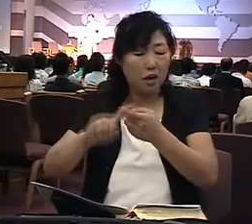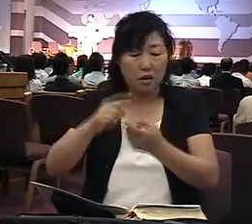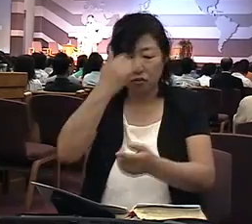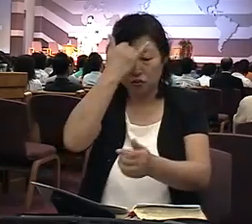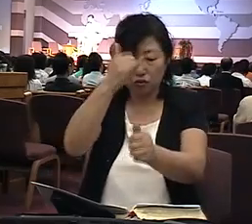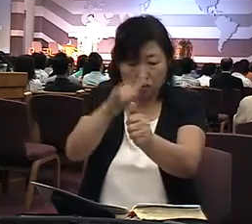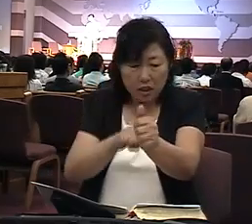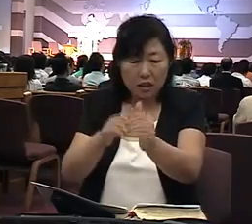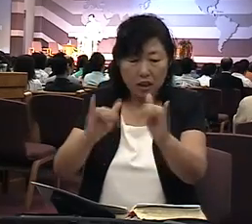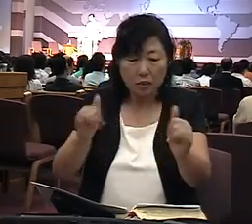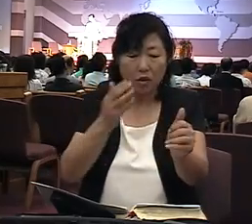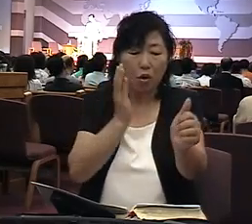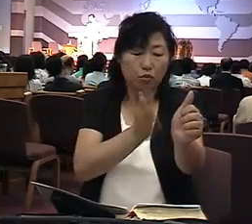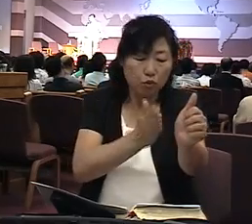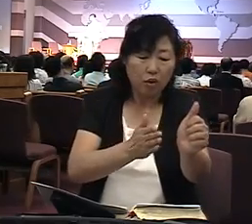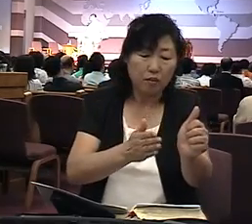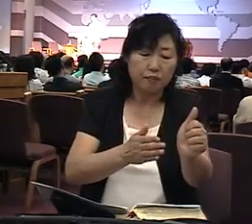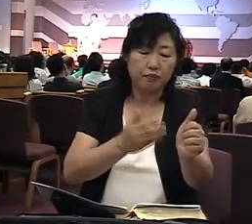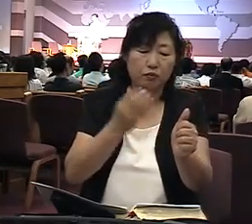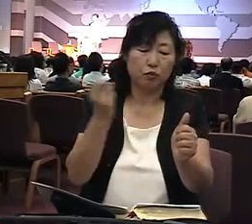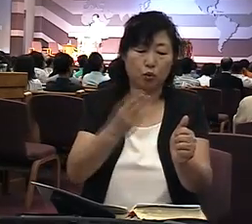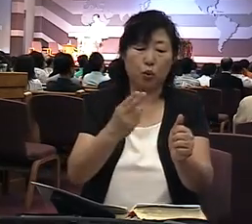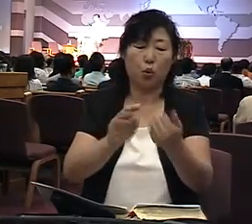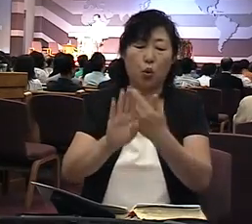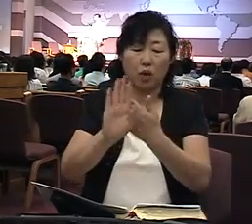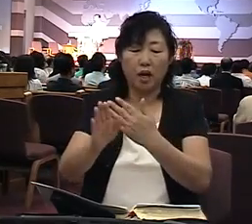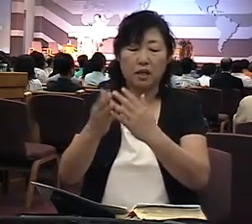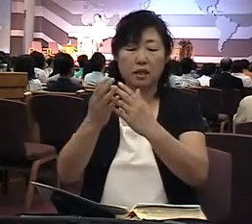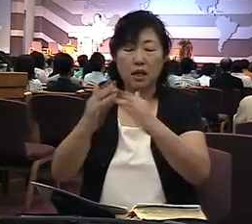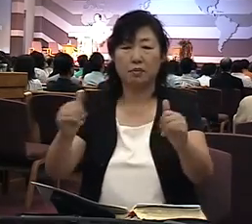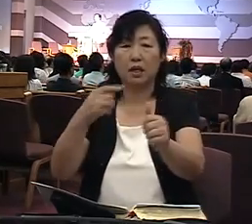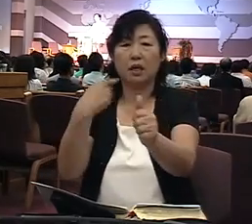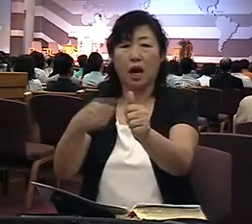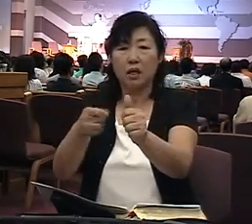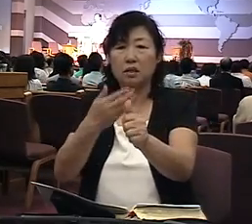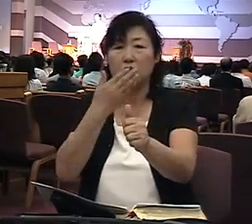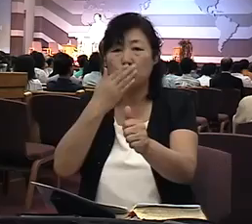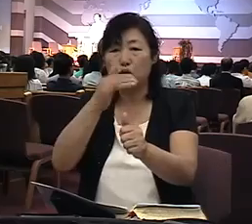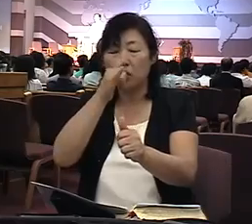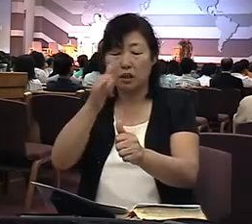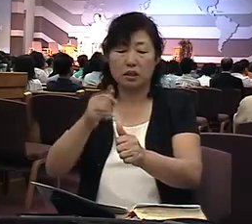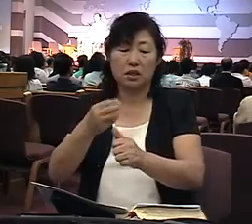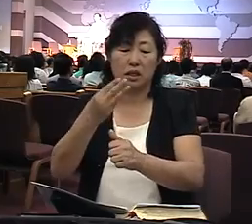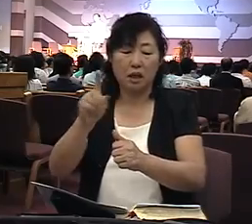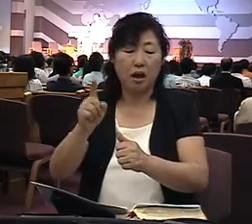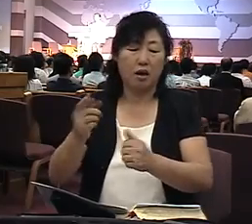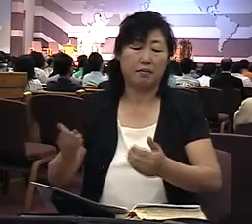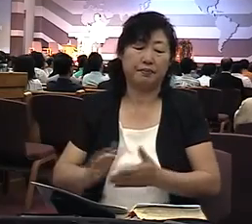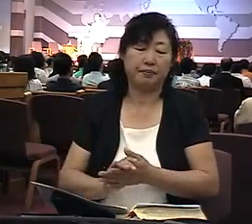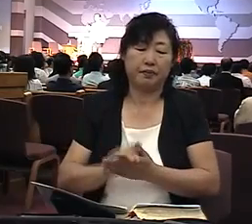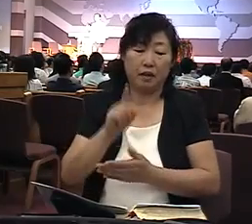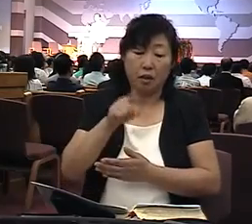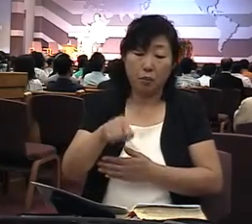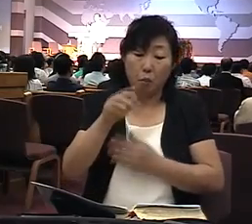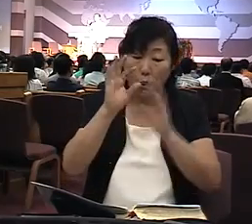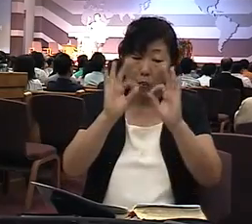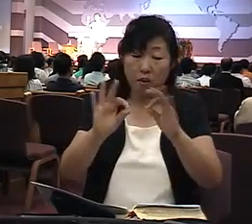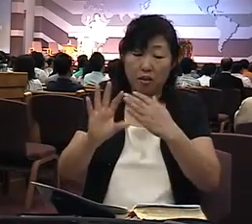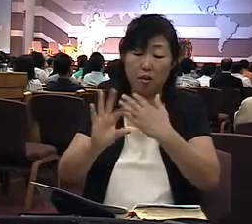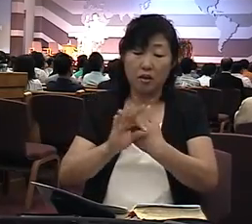사람들에게 부탁하라. 저희가 또 다른 사람들을 가르칠 수 있습니다. 여기 보면은, 이 말씀을 잘